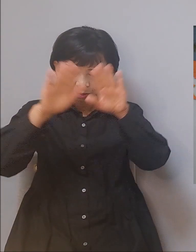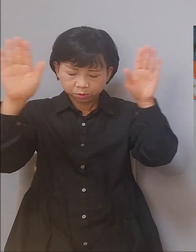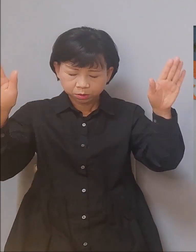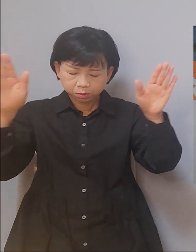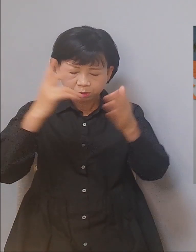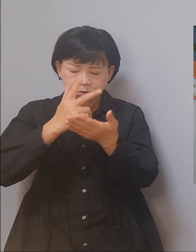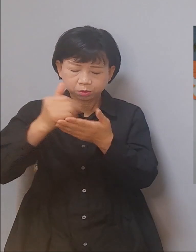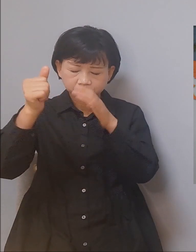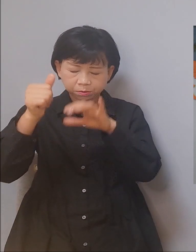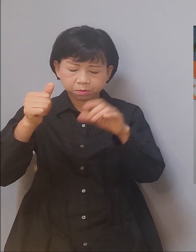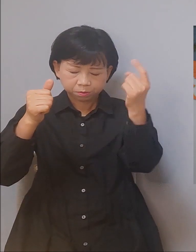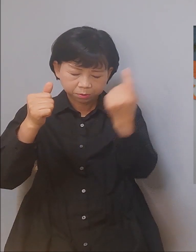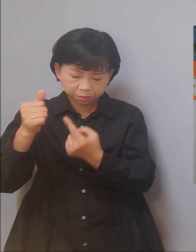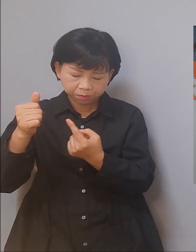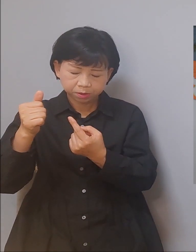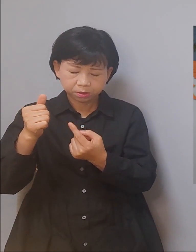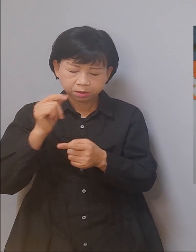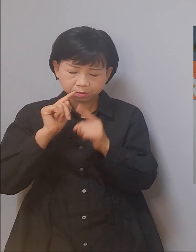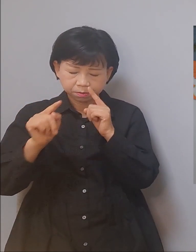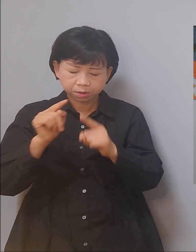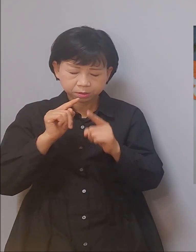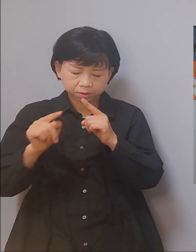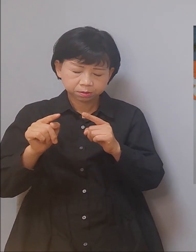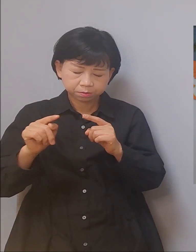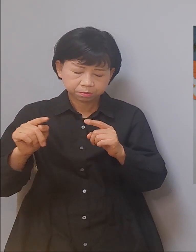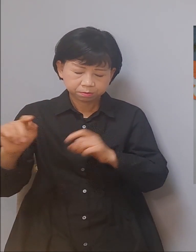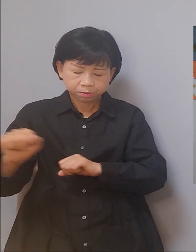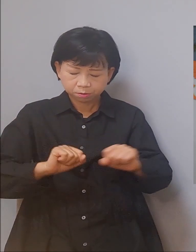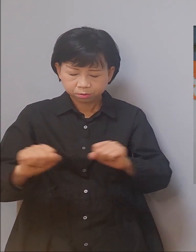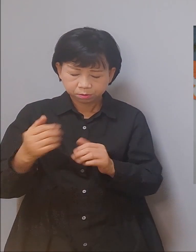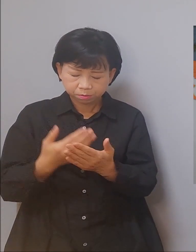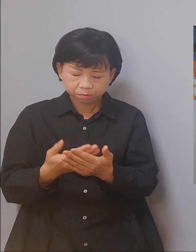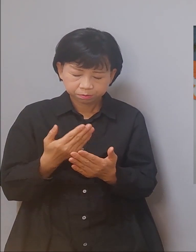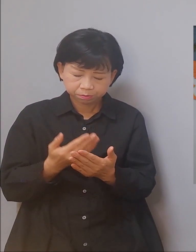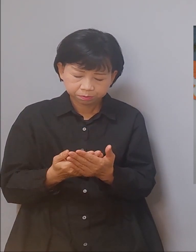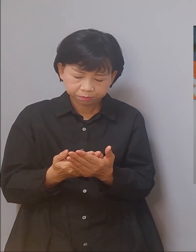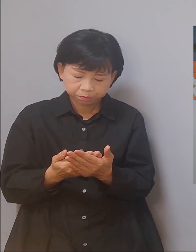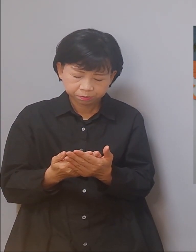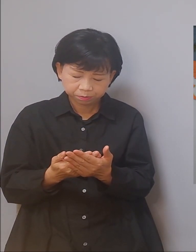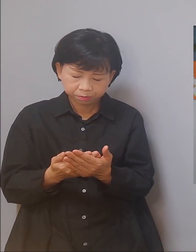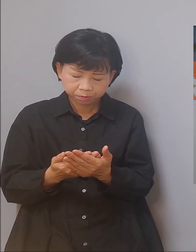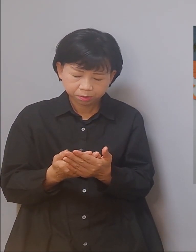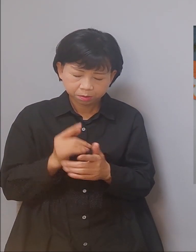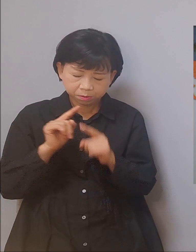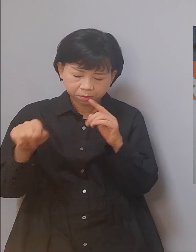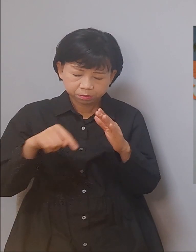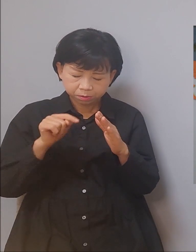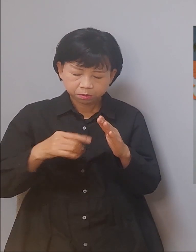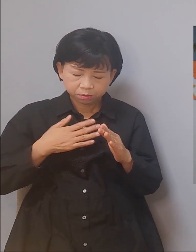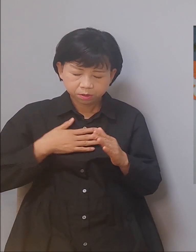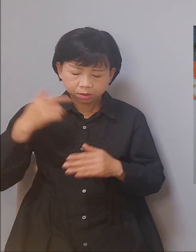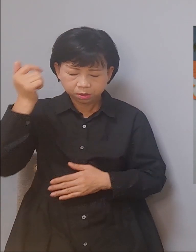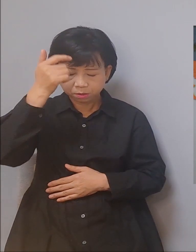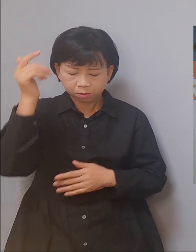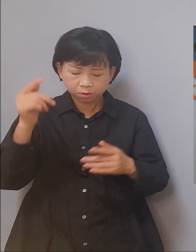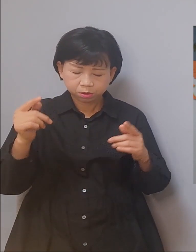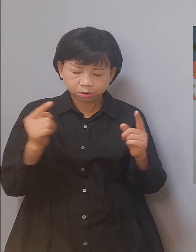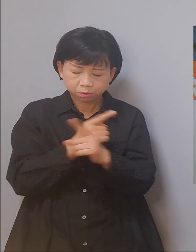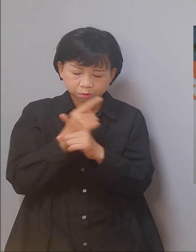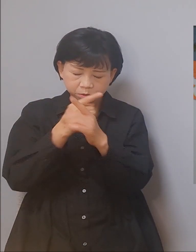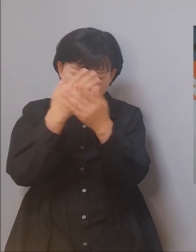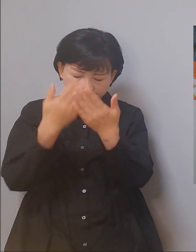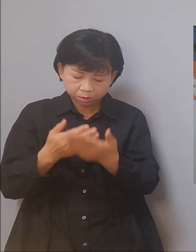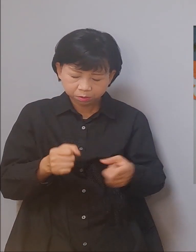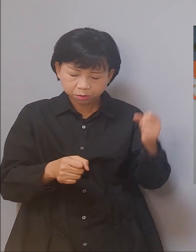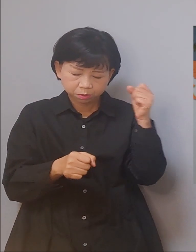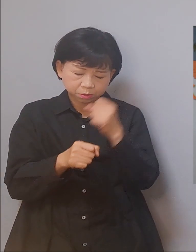앞에 나아갑니다. 오늘도 말씀에 역사하여 주시옵소서. 오늘도 말씀 가운데 나의 영이 고침받고 회복될